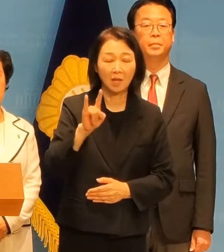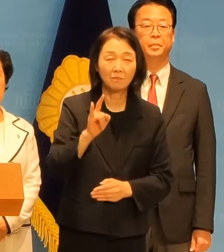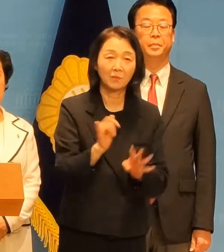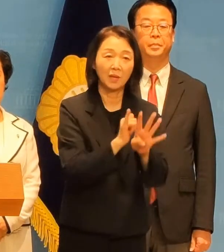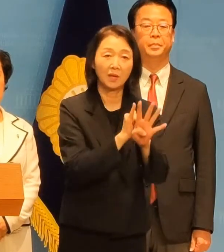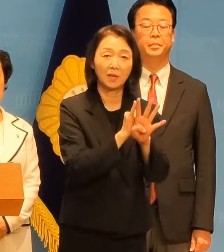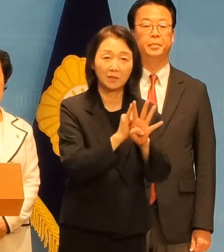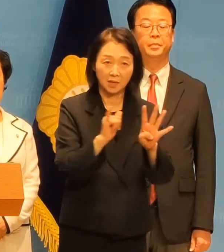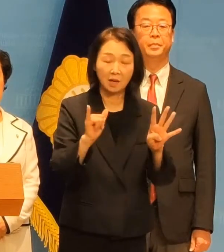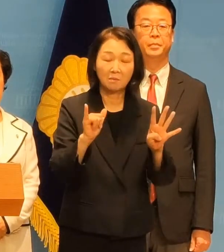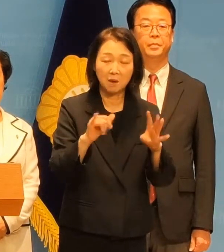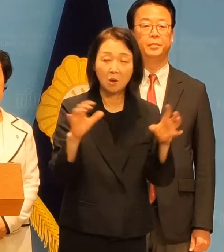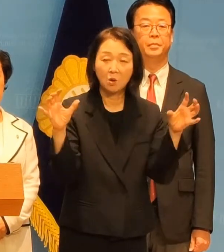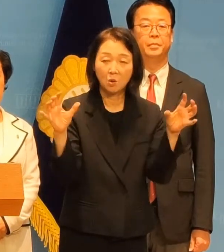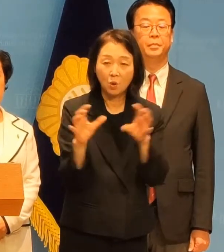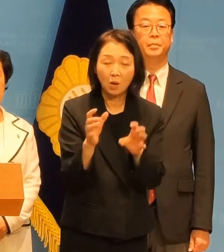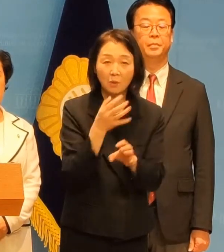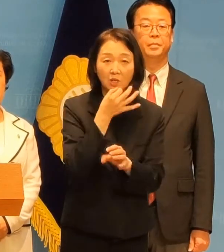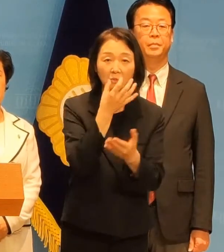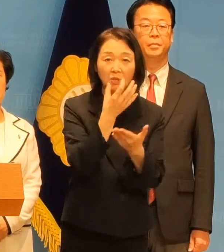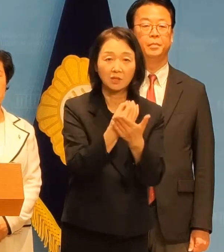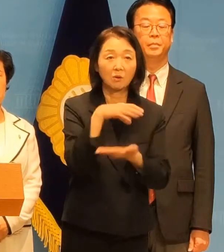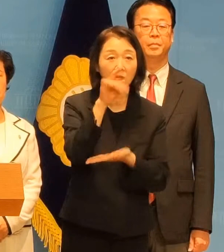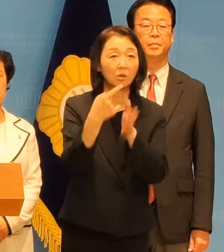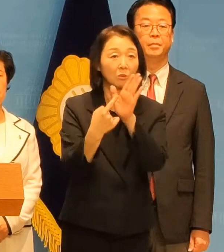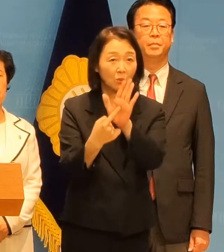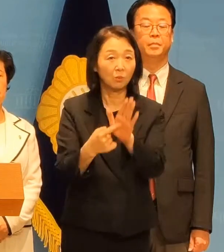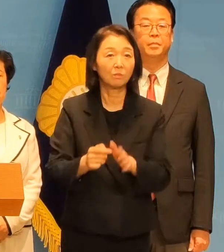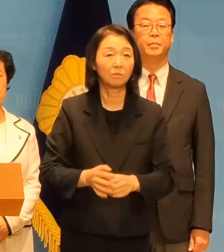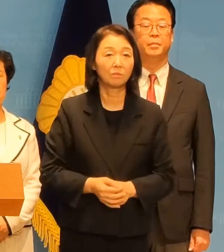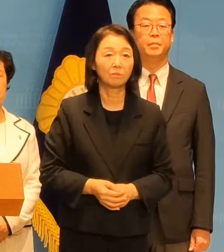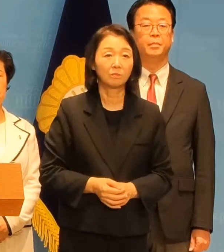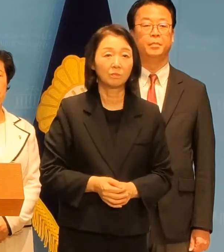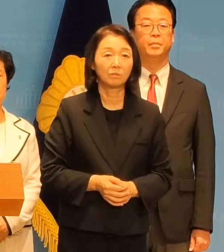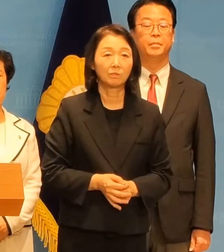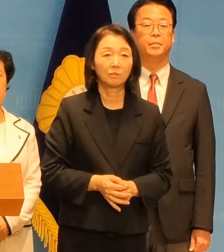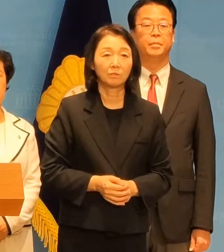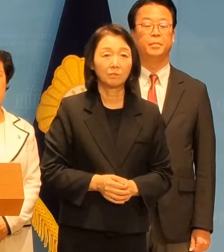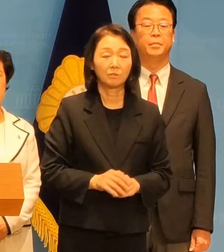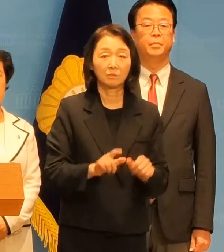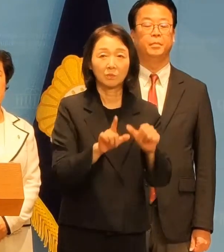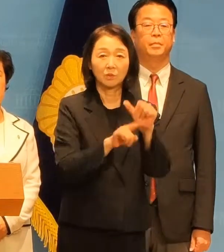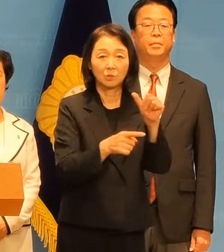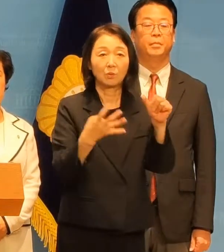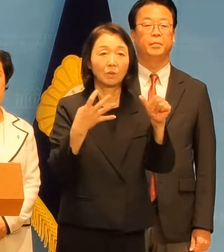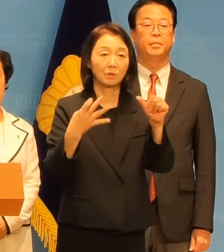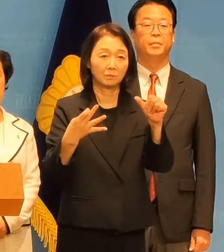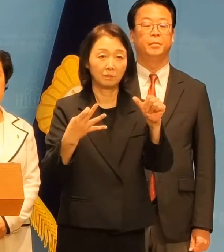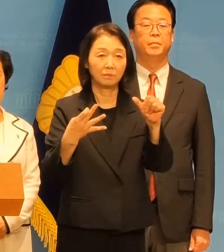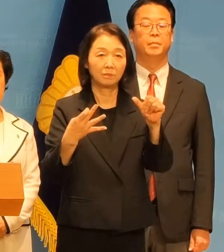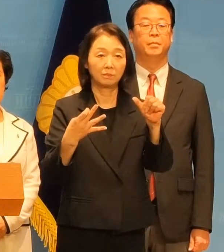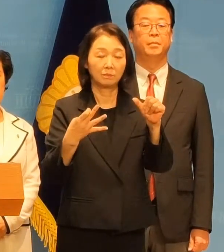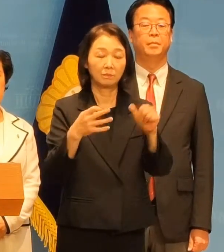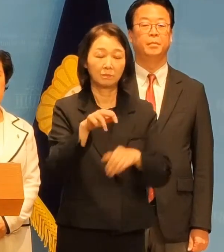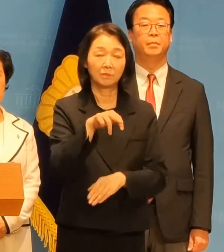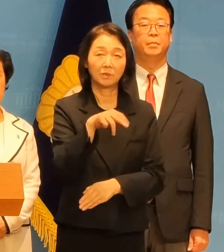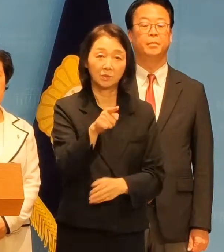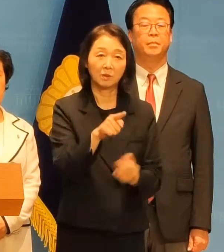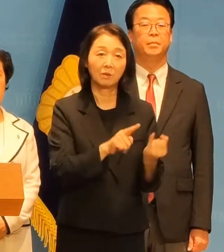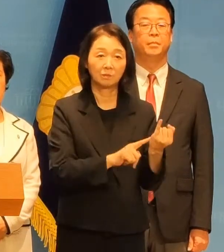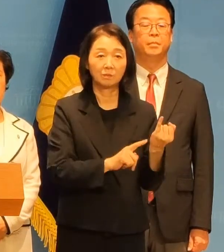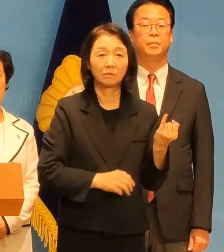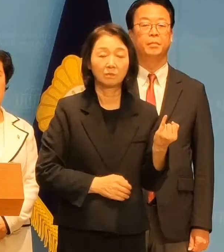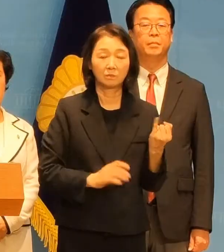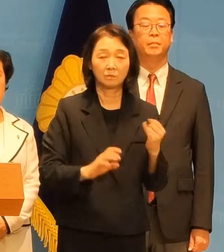제보 음성 자료를 처음 공개합니다. 그리고 5월 14일 서영교 의원은